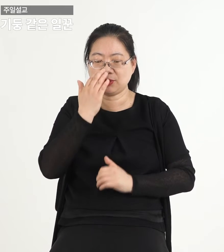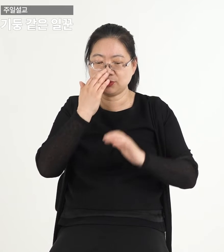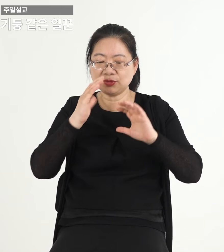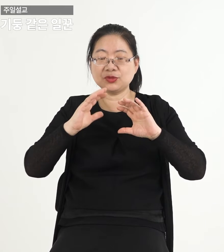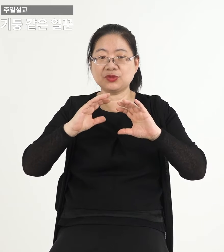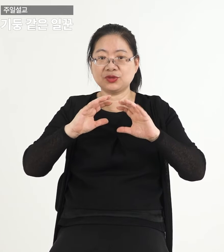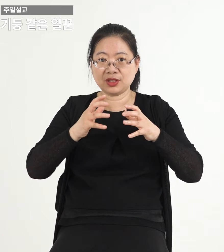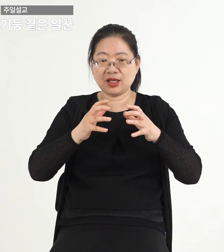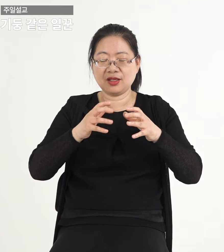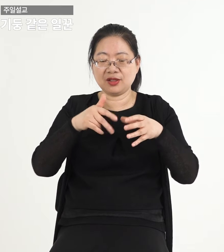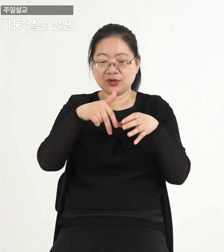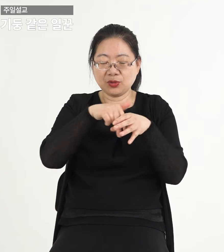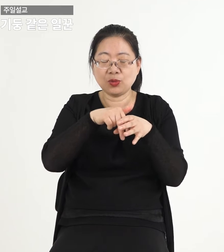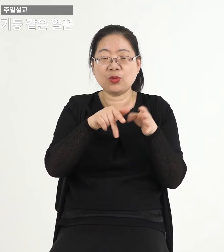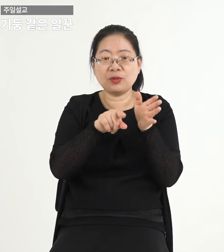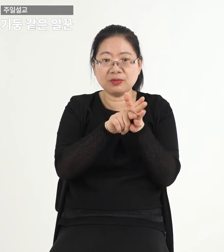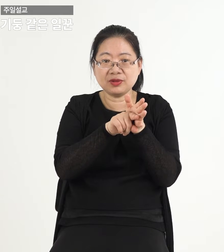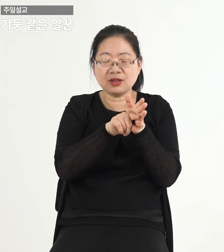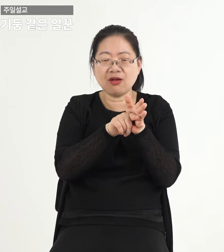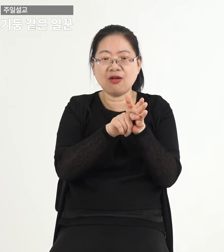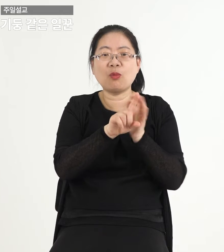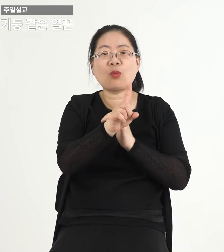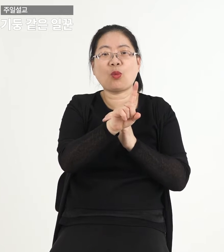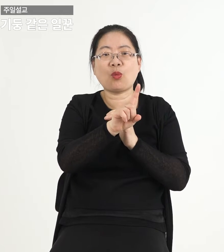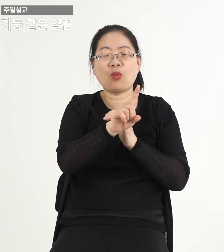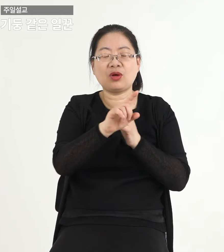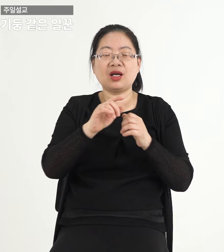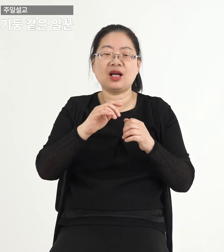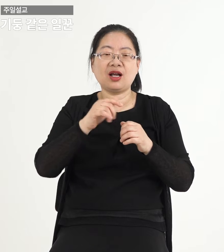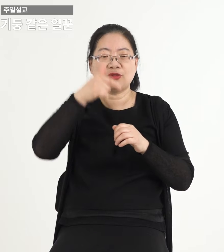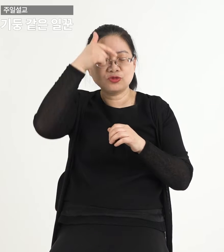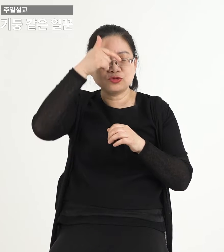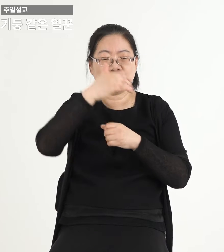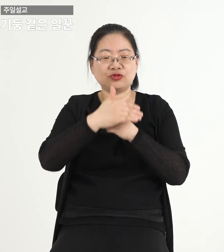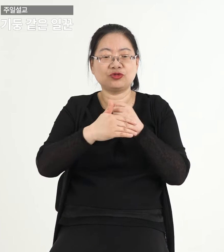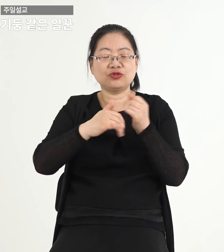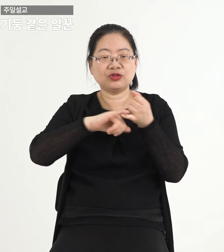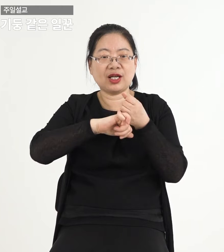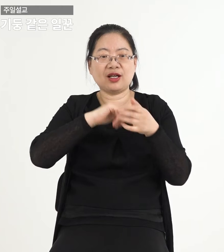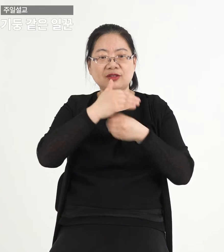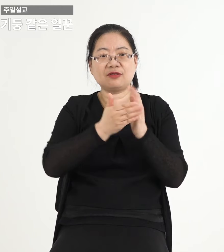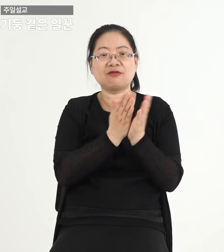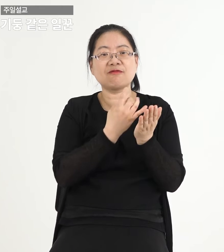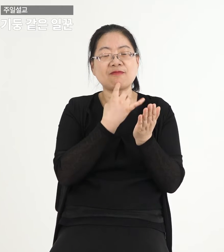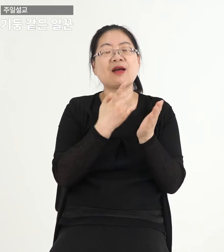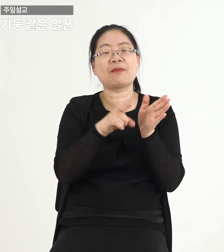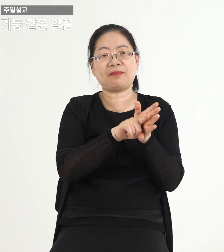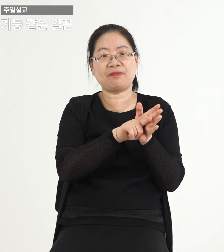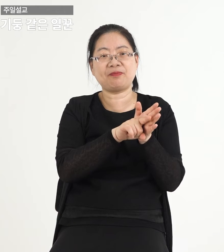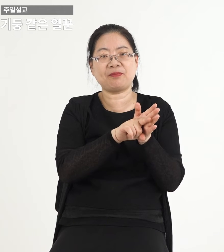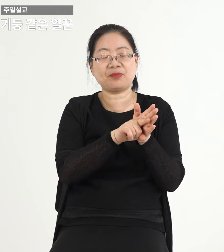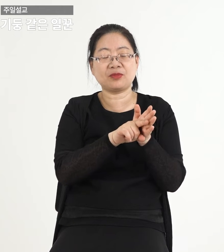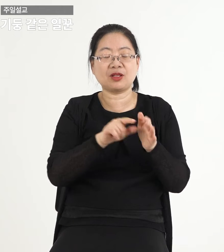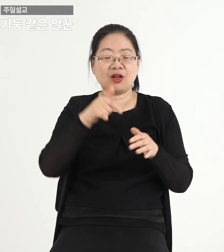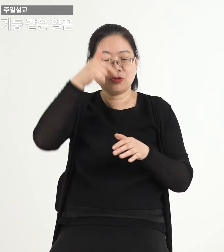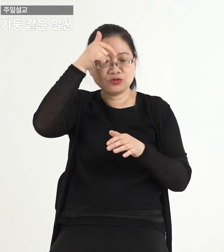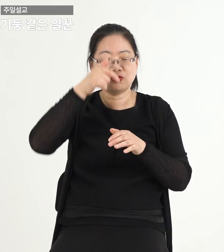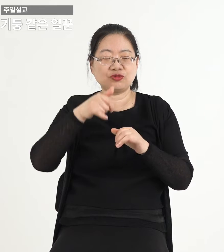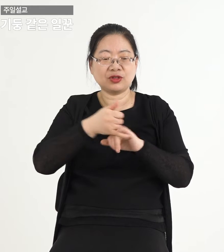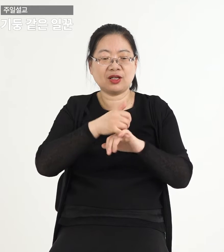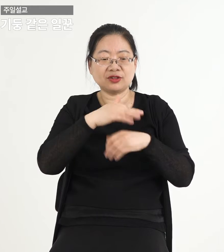어느 성경만 믿습니까? 구약 성경만 믿습니다. 구약 성경을 잘 알고